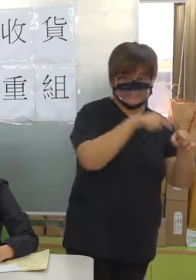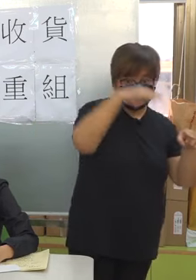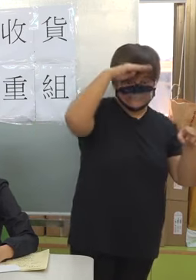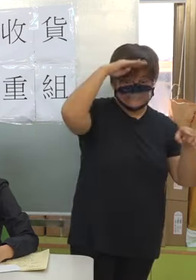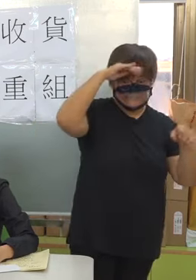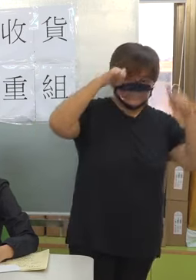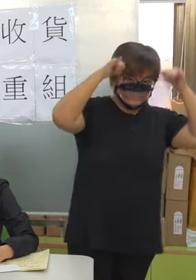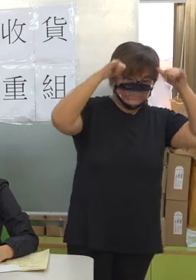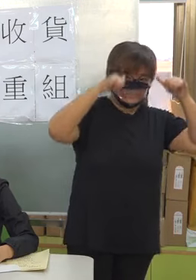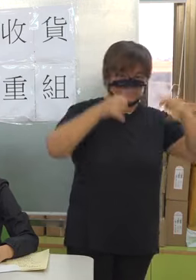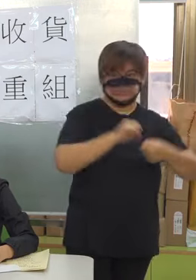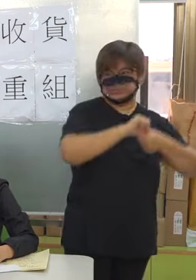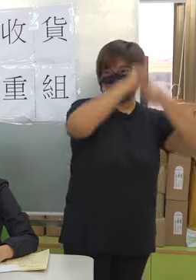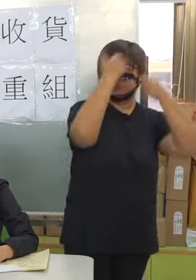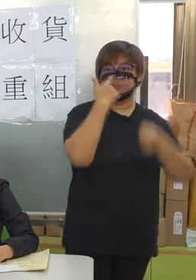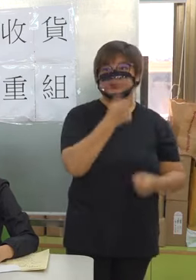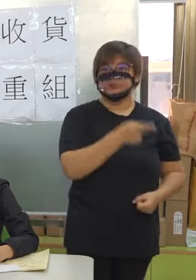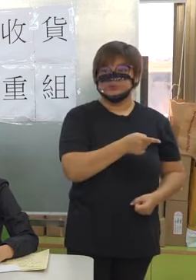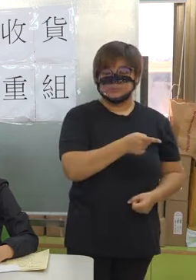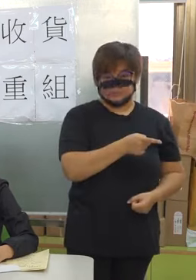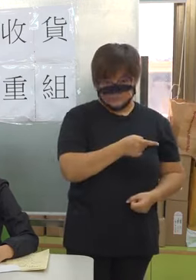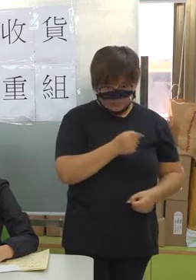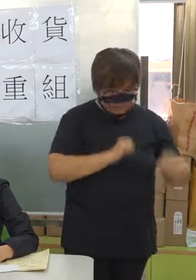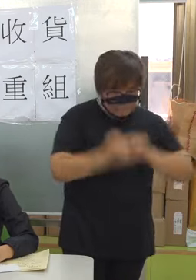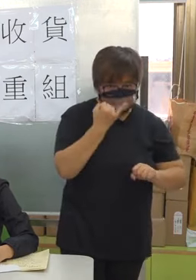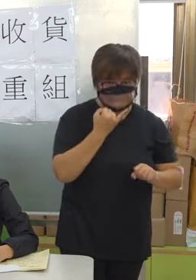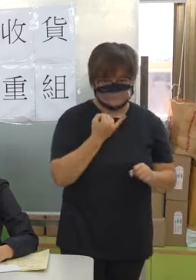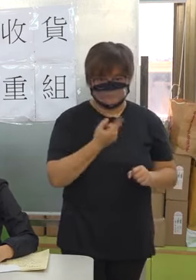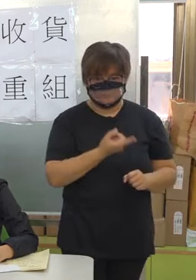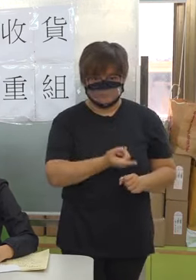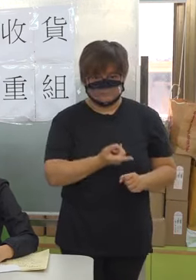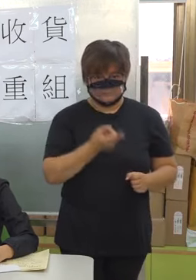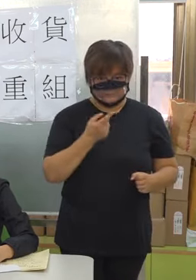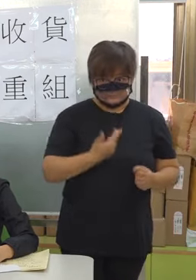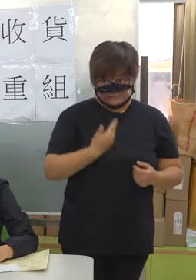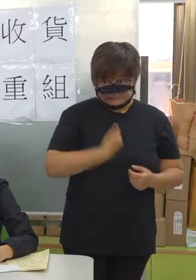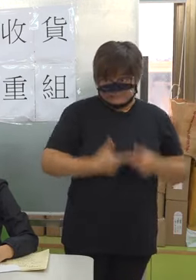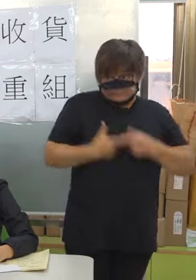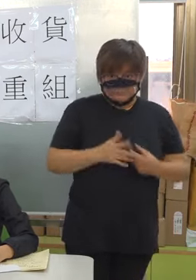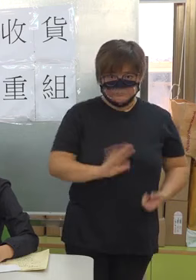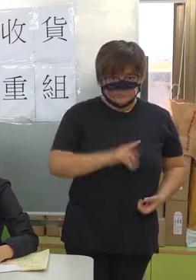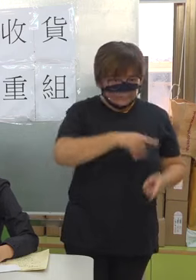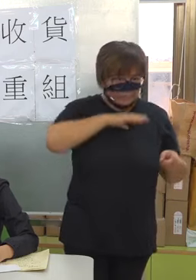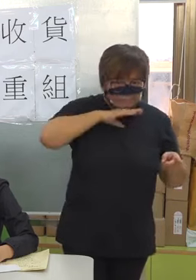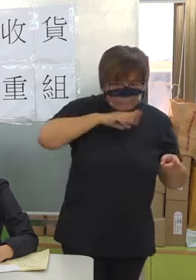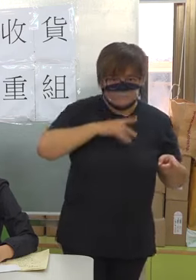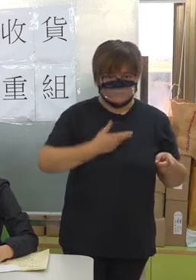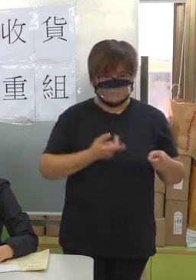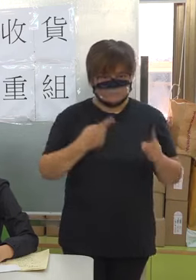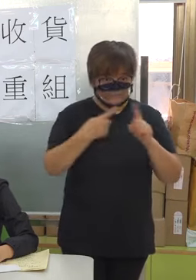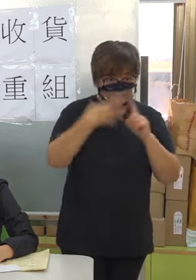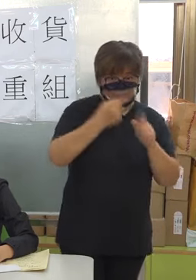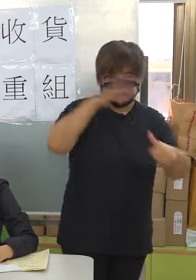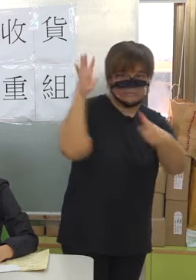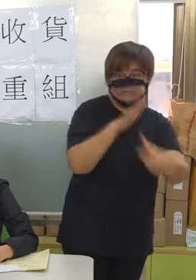題，甚至踐踏基本人權。這個是否意味著包庇同袍和縱容同袍犯法已